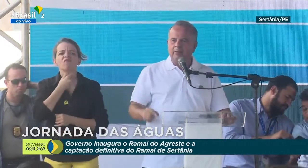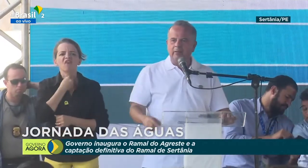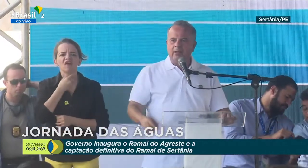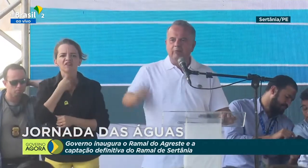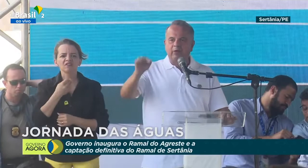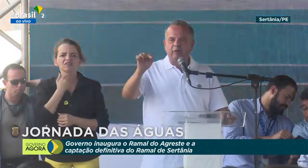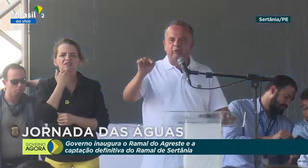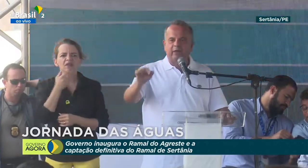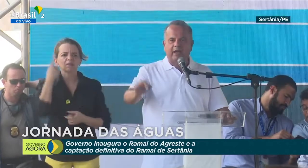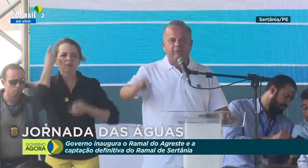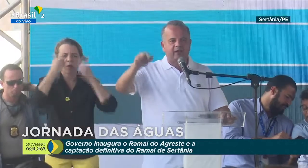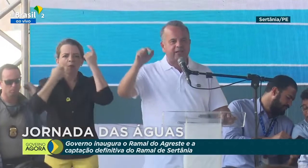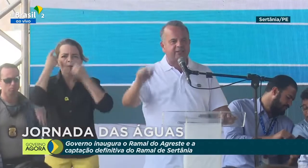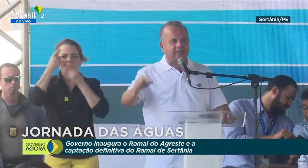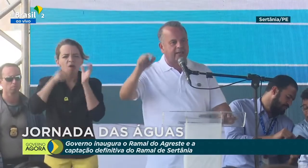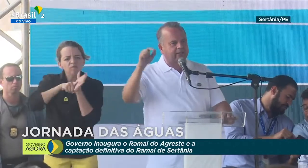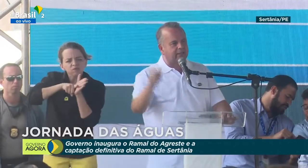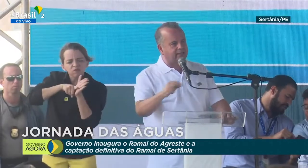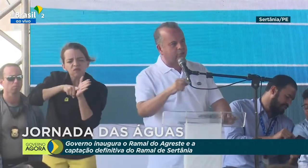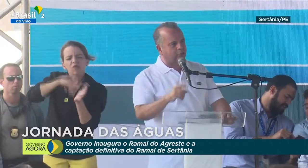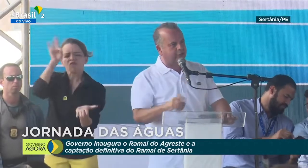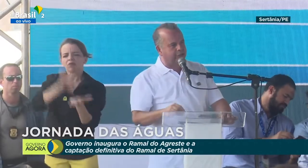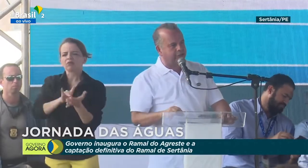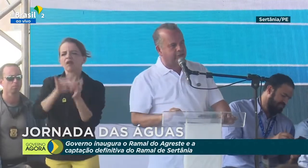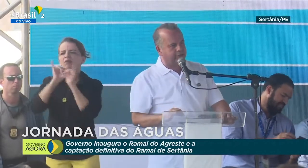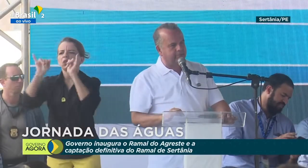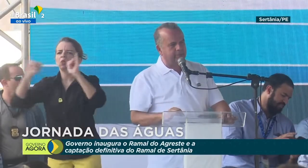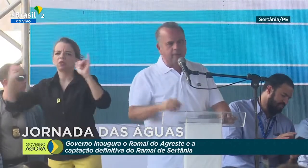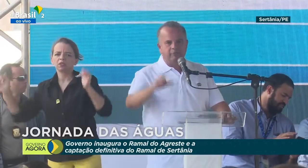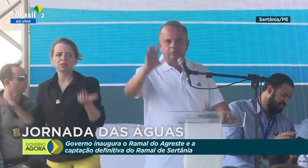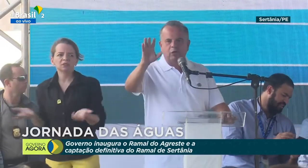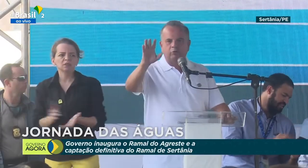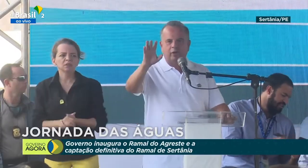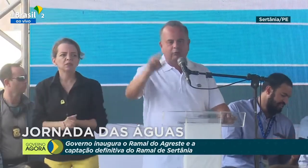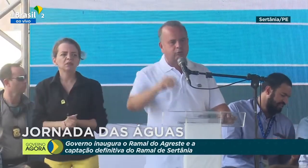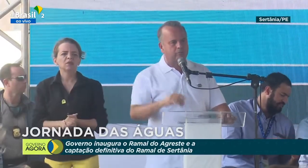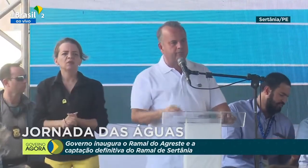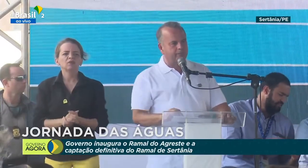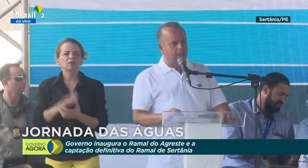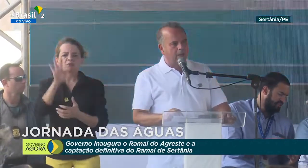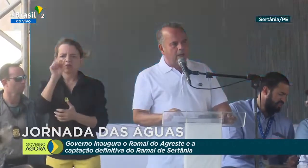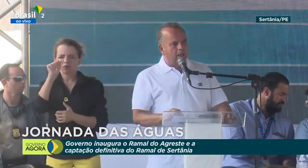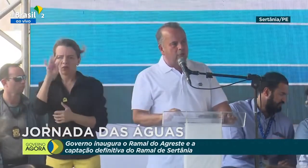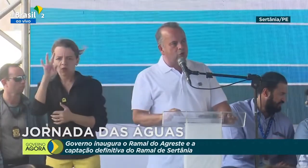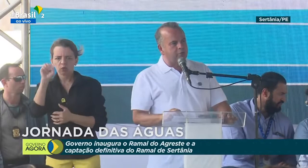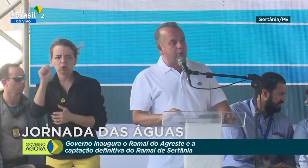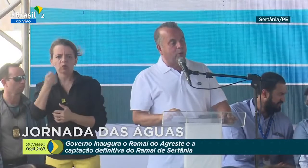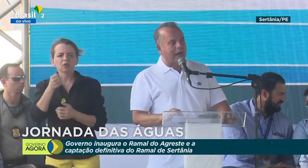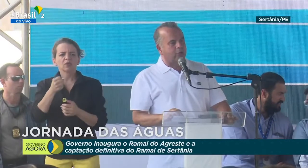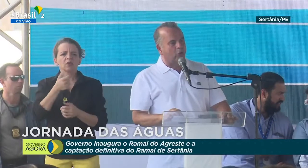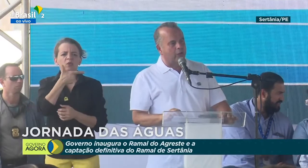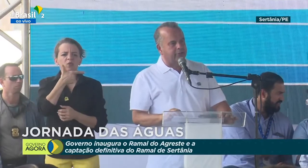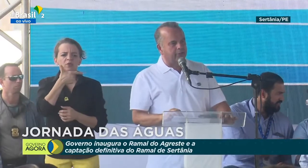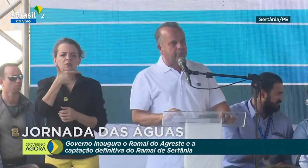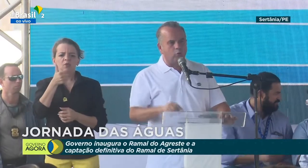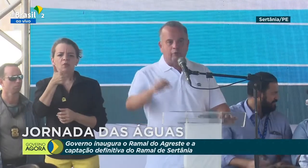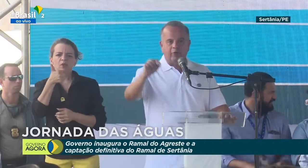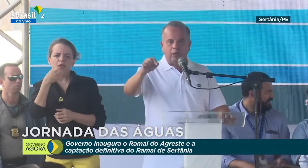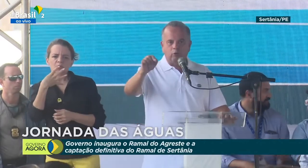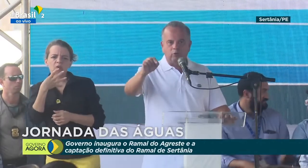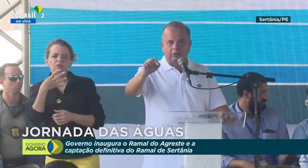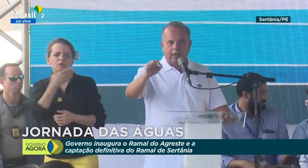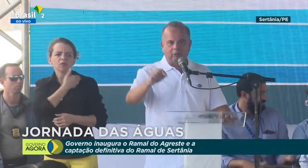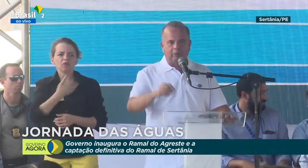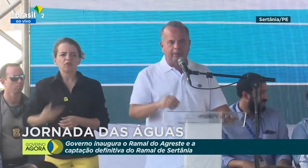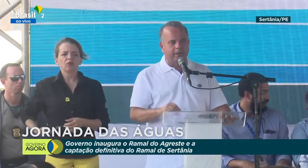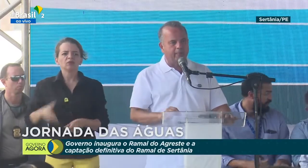importar em verificar a veracidade dessas notícias. Vamos aos fatos. Em 2014, o